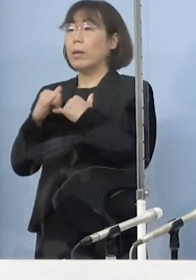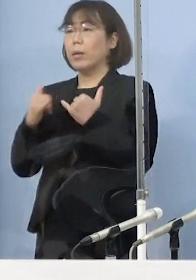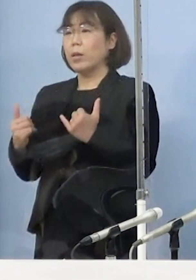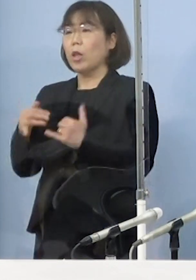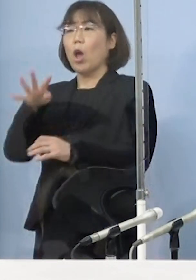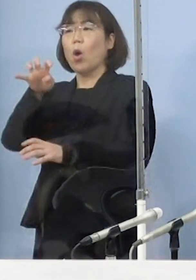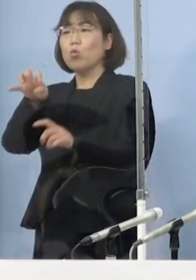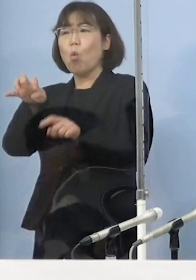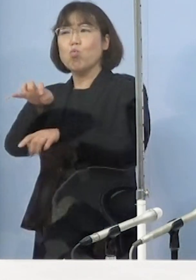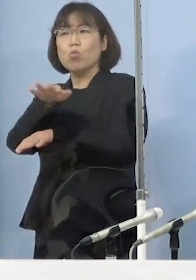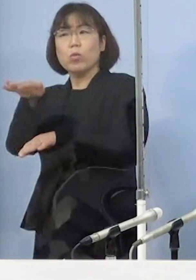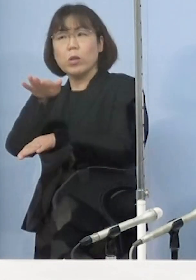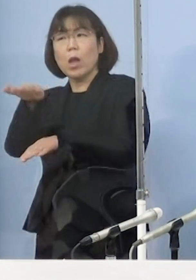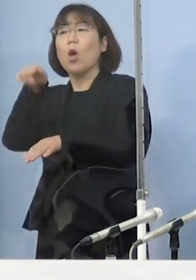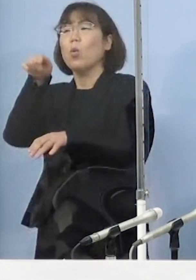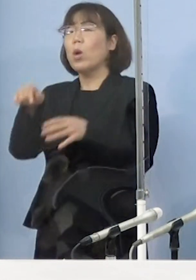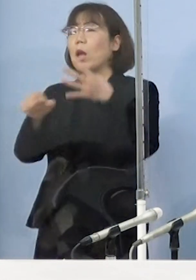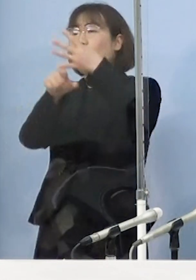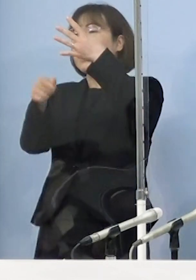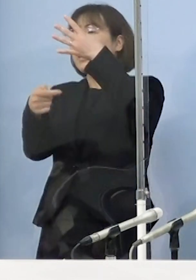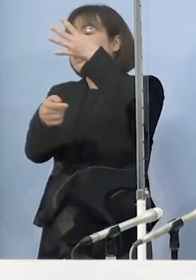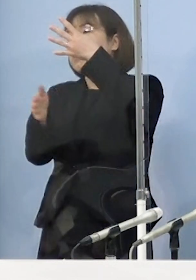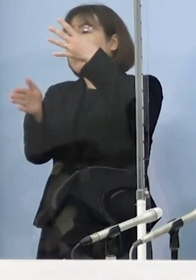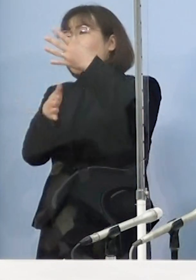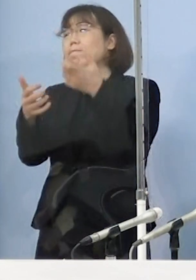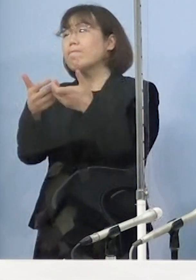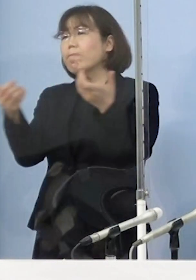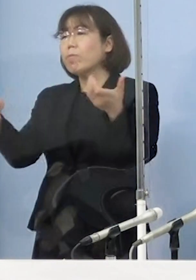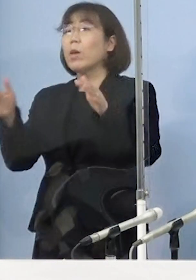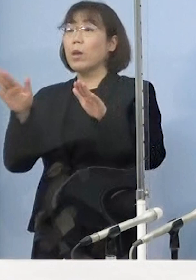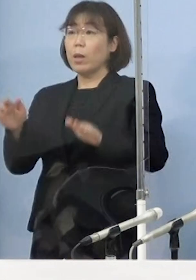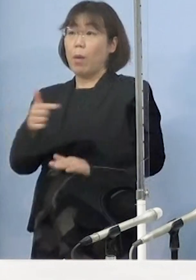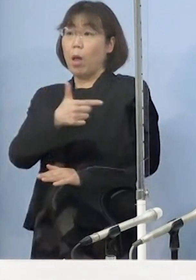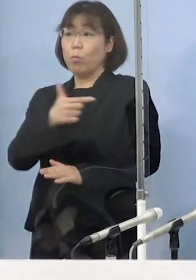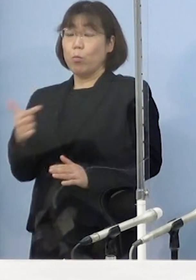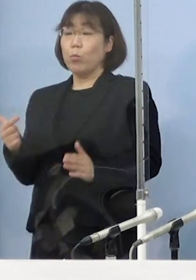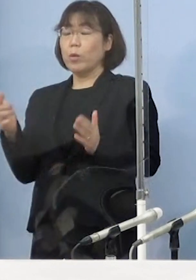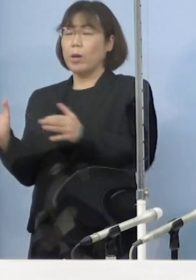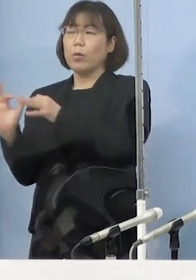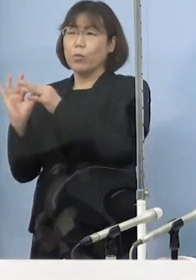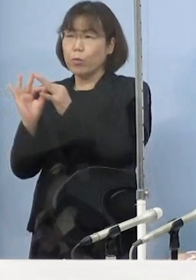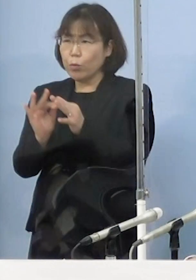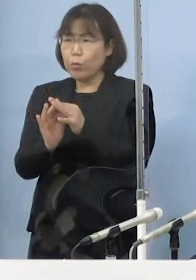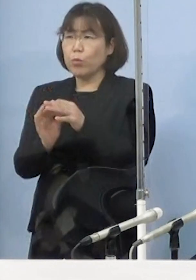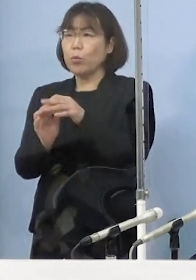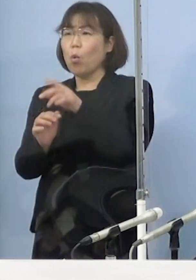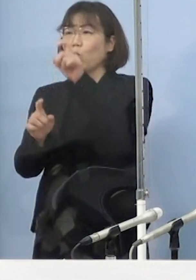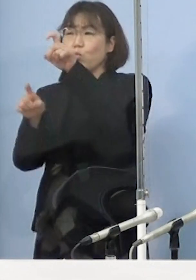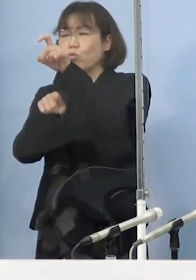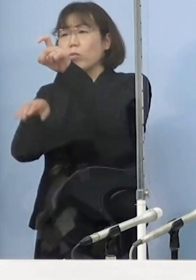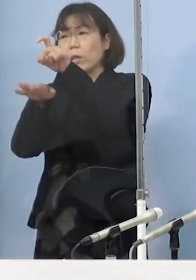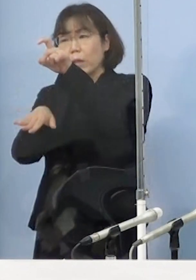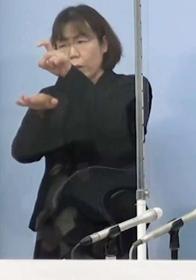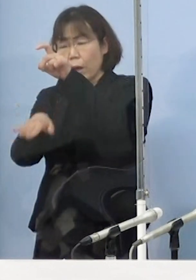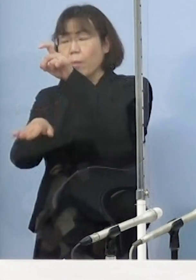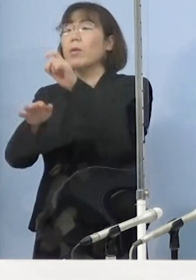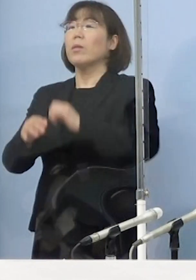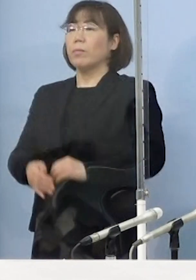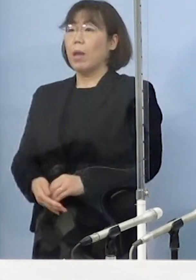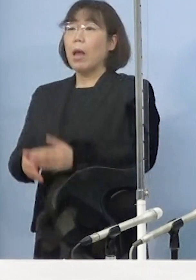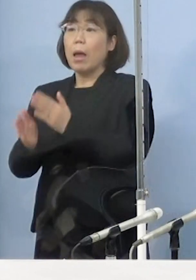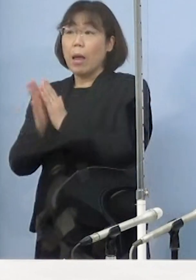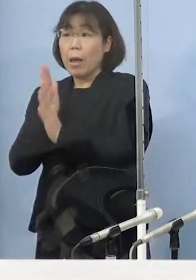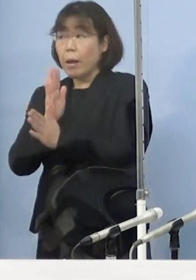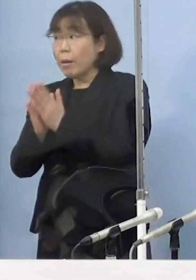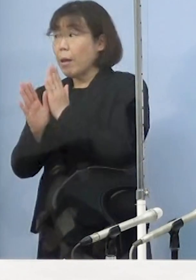人台になったのが4月1日以来で、はい、ここ6日連続で1桁台になりましたが、改めて表明を